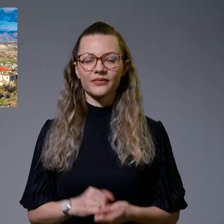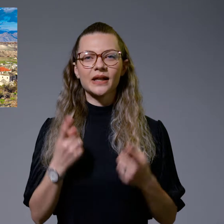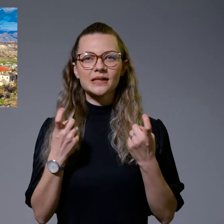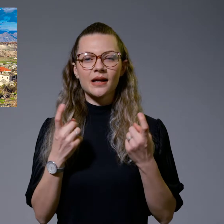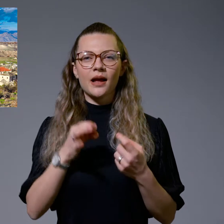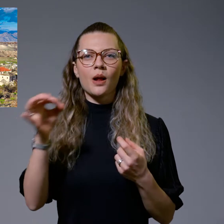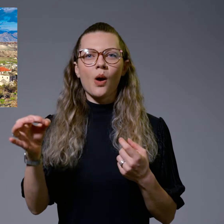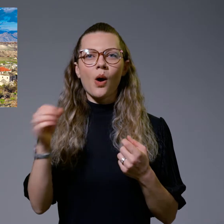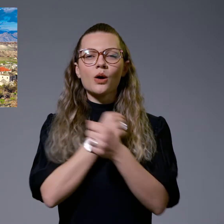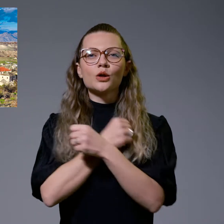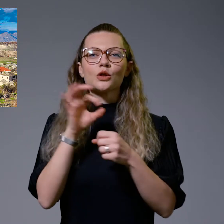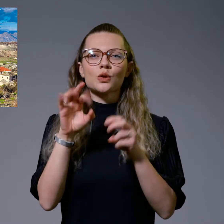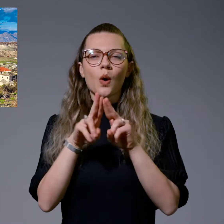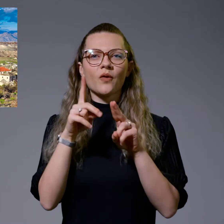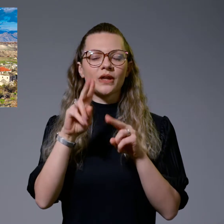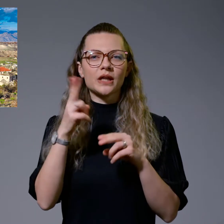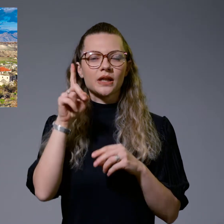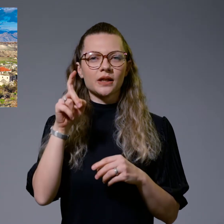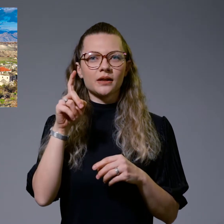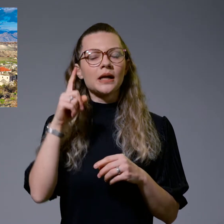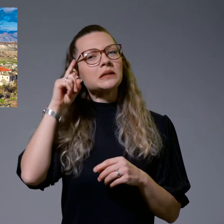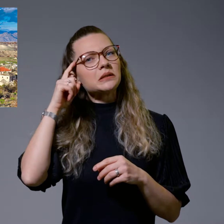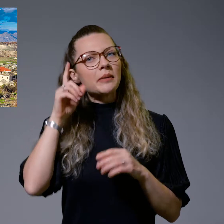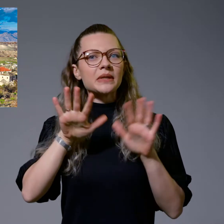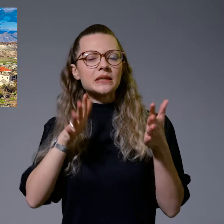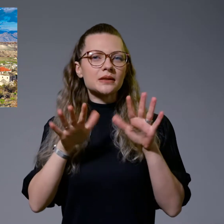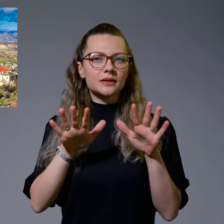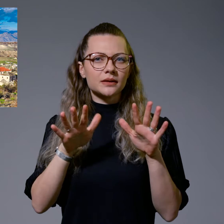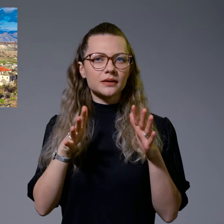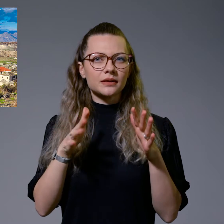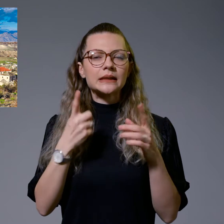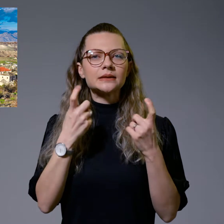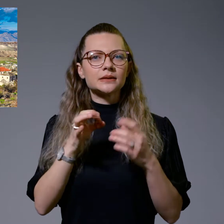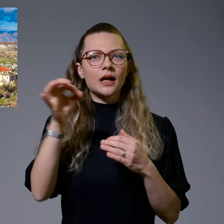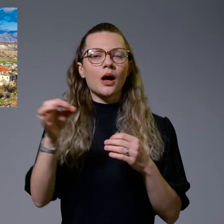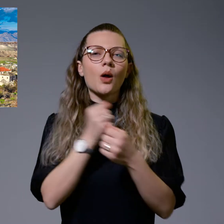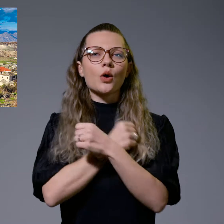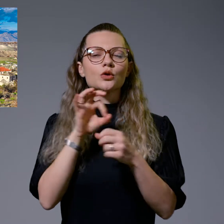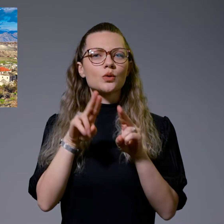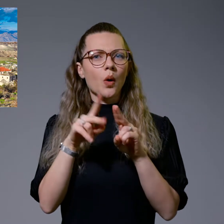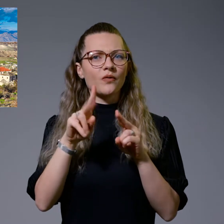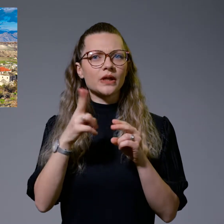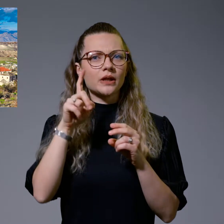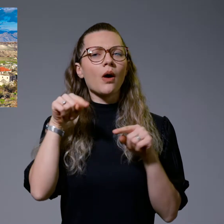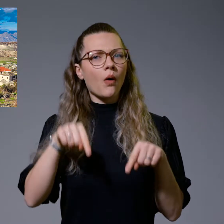Село Зовиќ. Се претпоставува дека село Зовиќ на ова место постои од